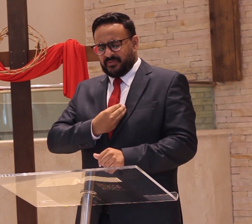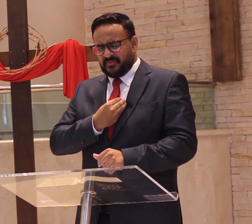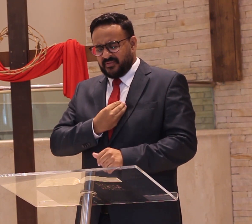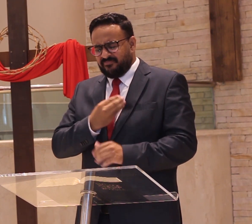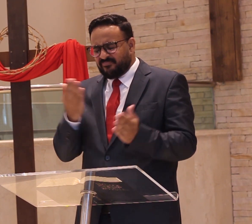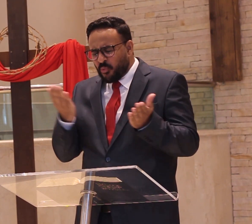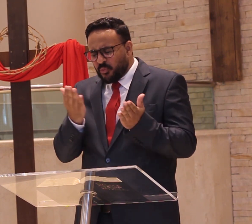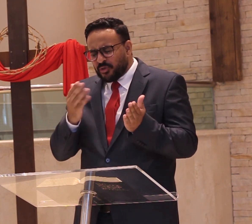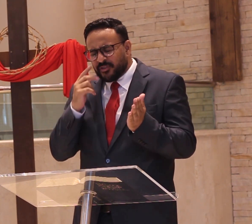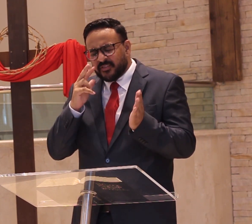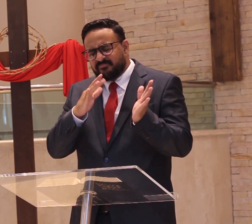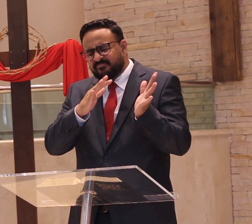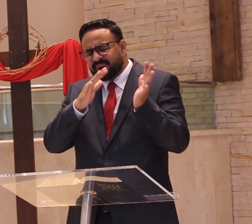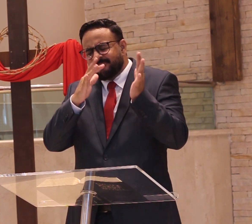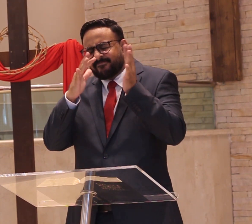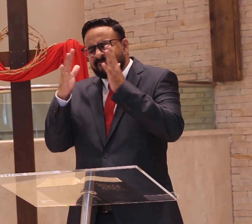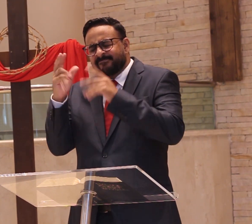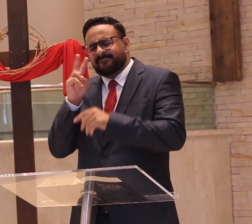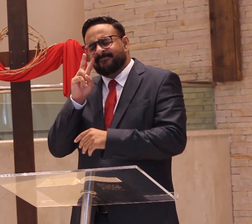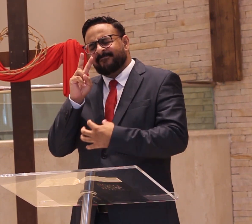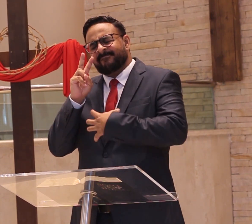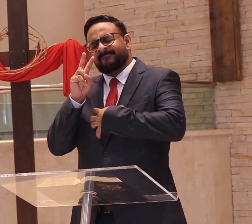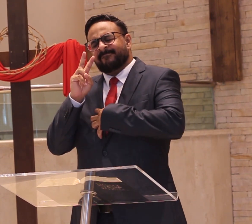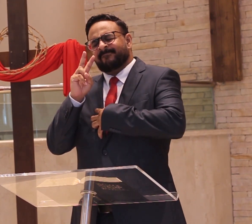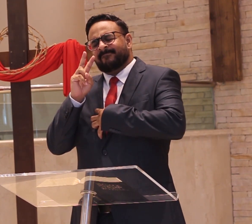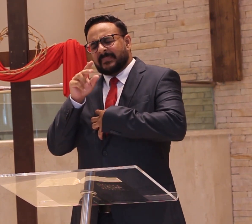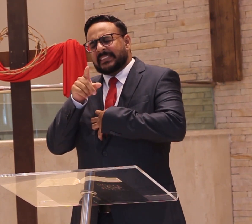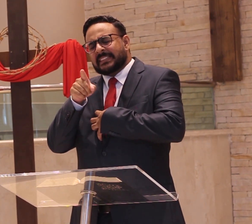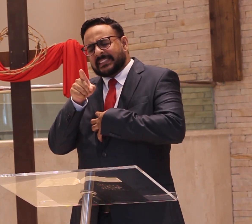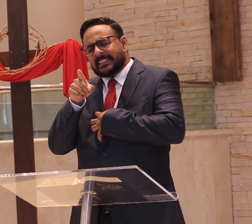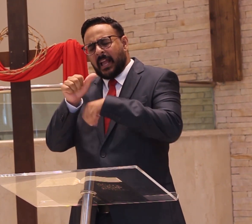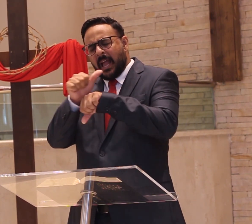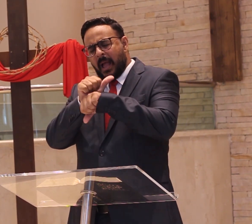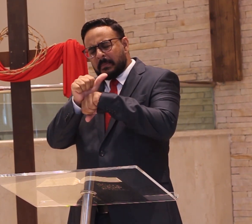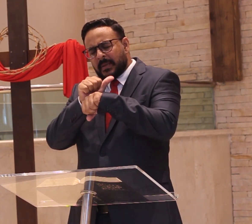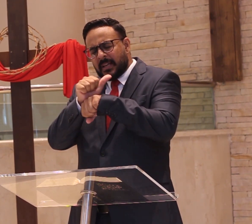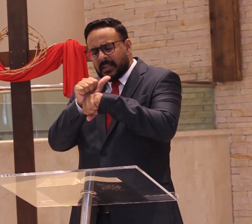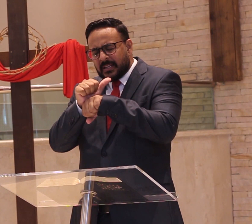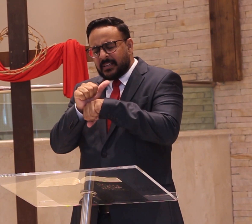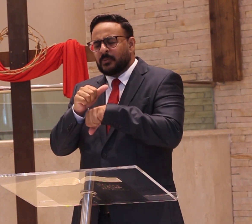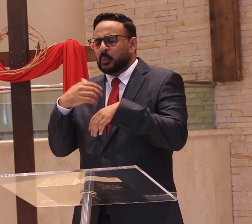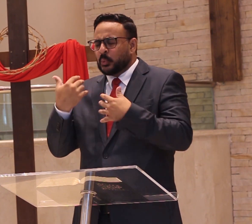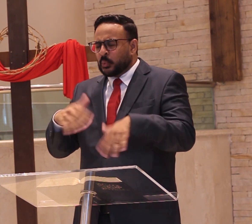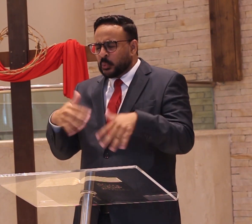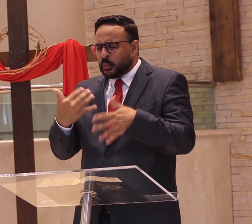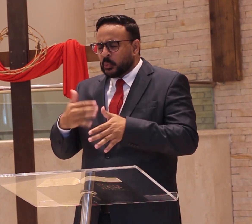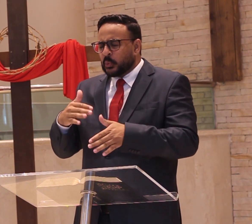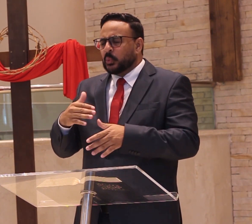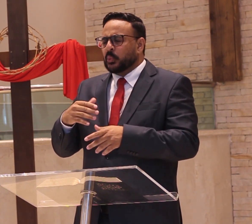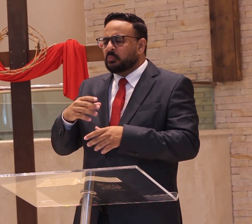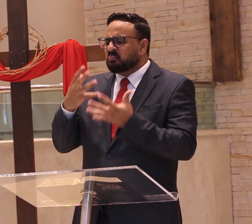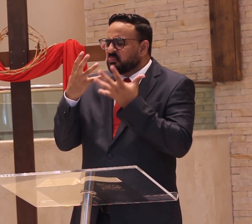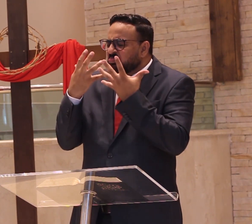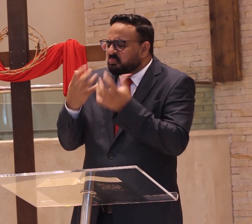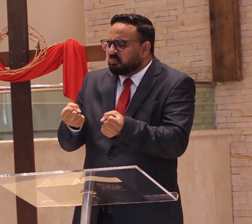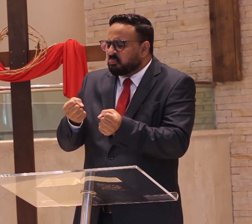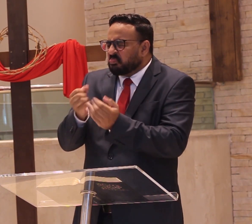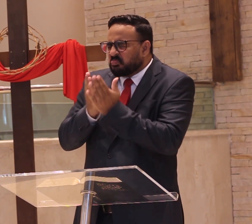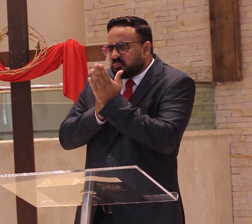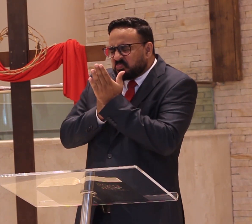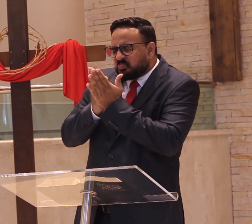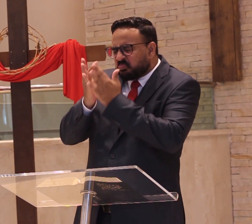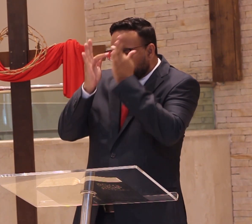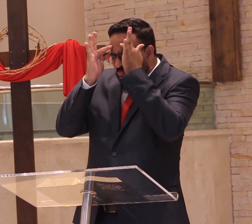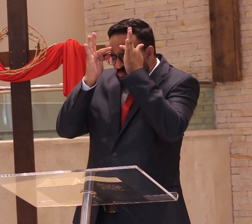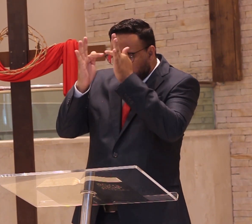a abrir os nossos corações para que o Senhor faça parte da nossa vida. E pudemos ver através da experiência de Abraão